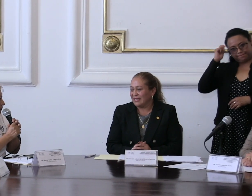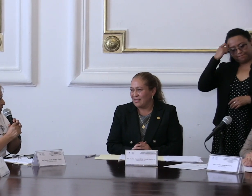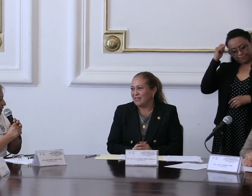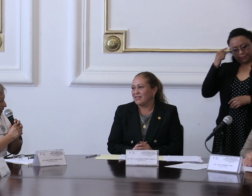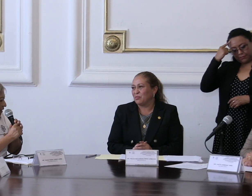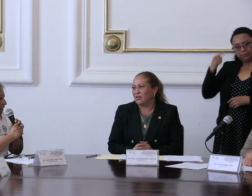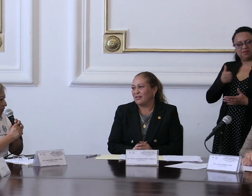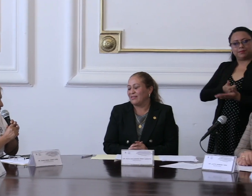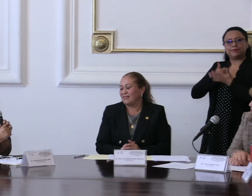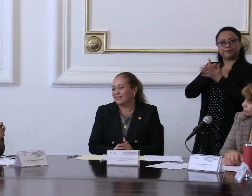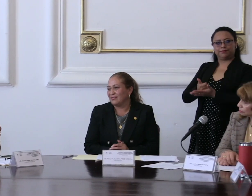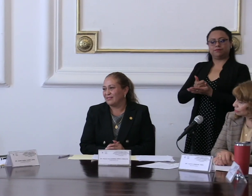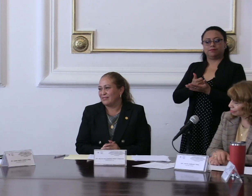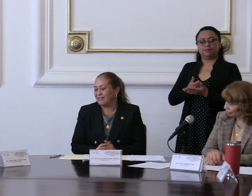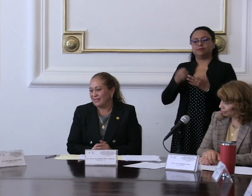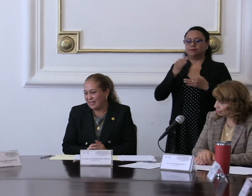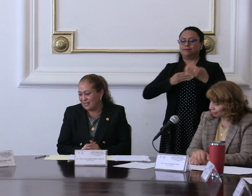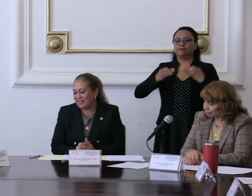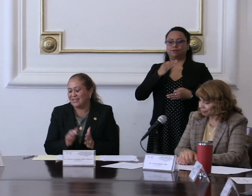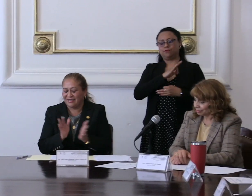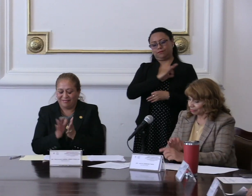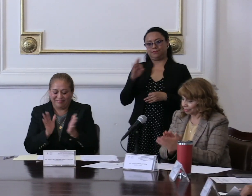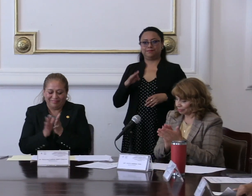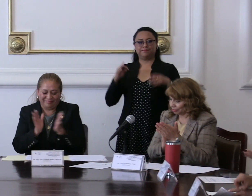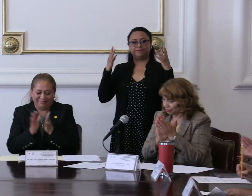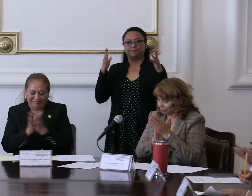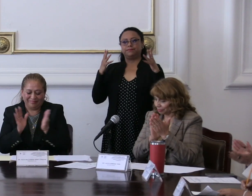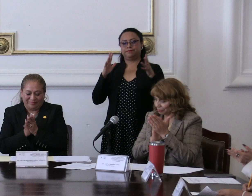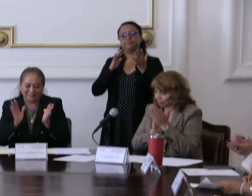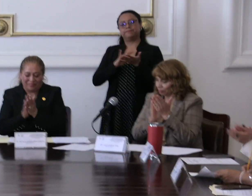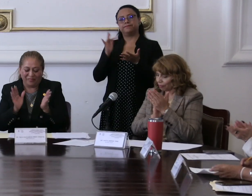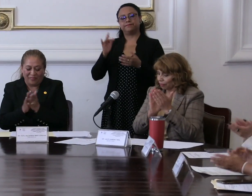ayudarte y acompañarte en todo lo que sea posible. Gracias.